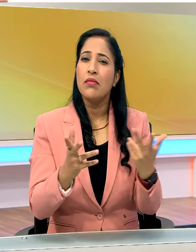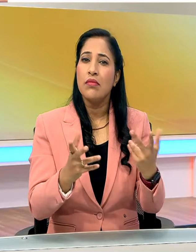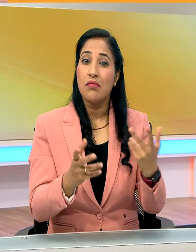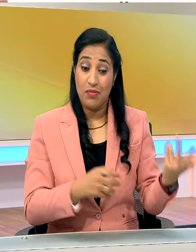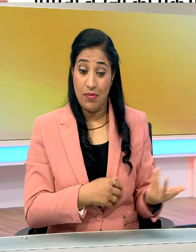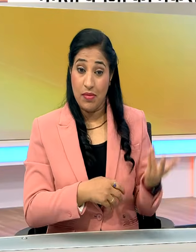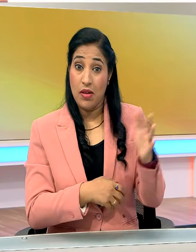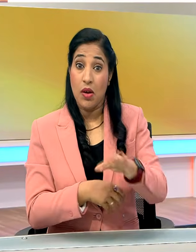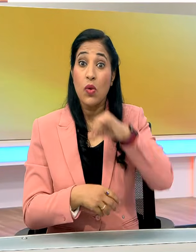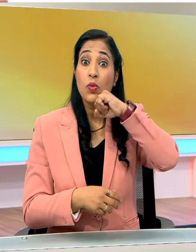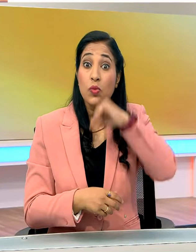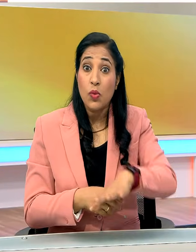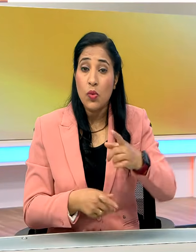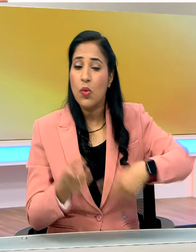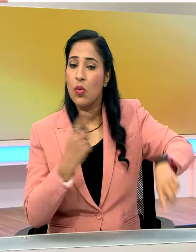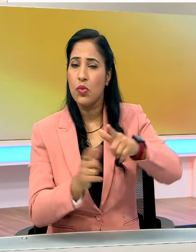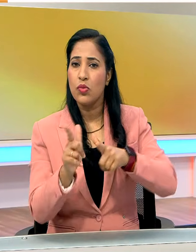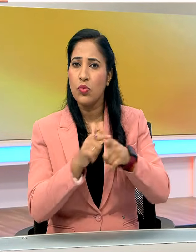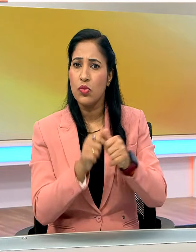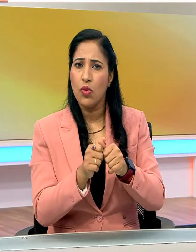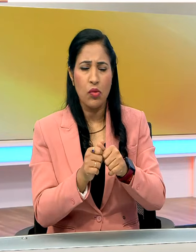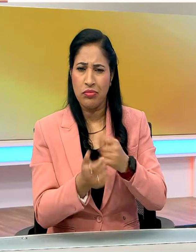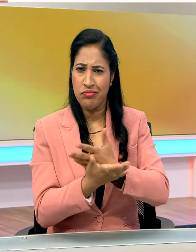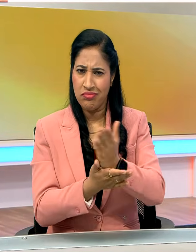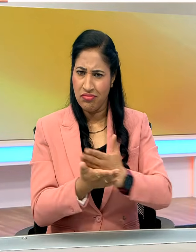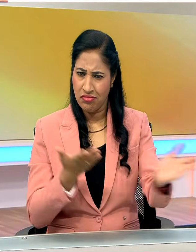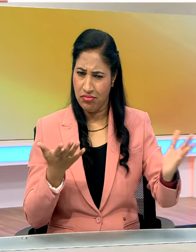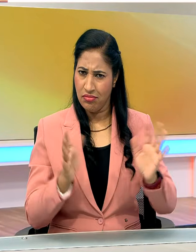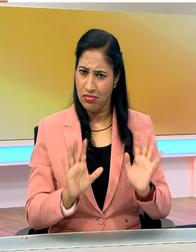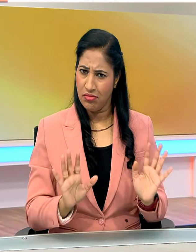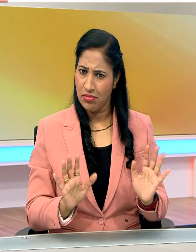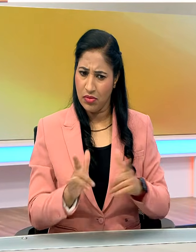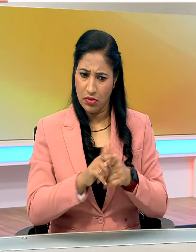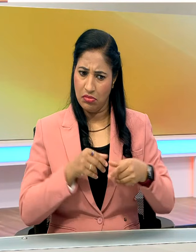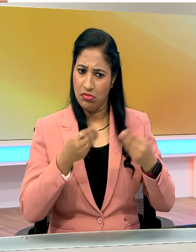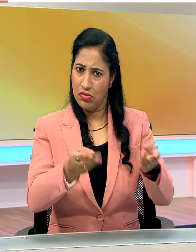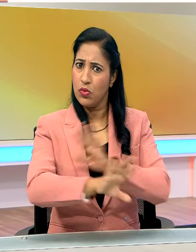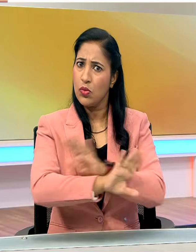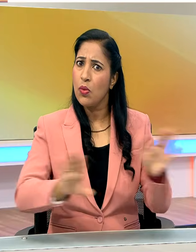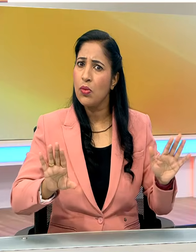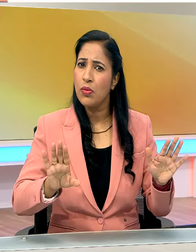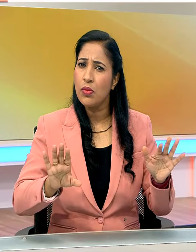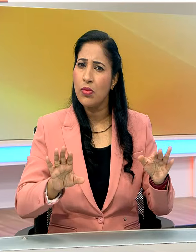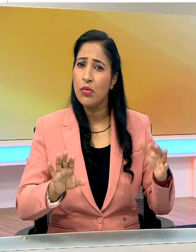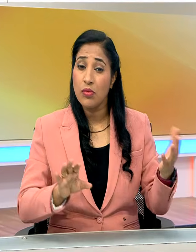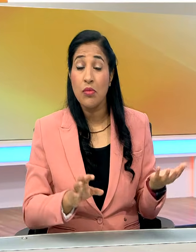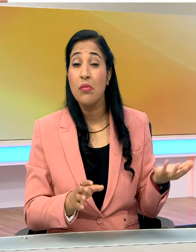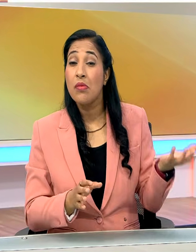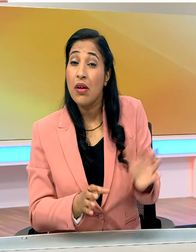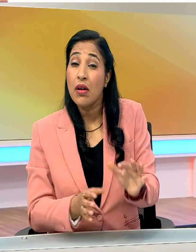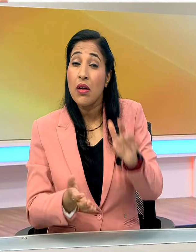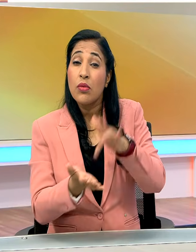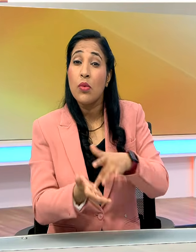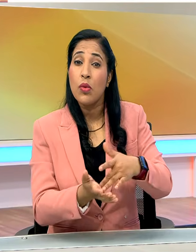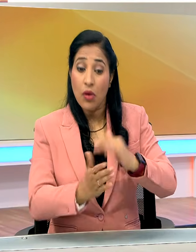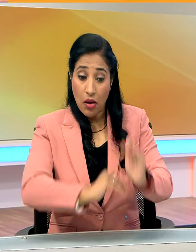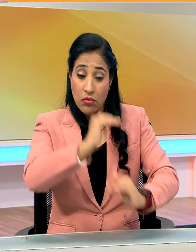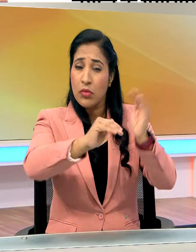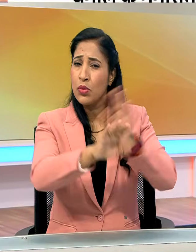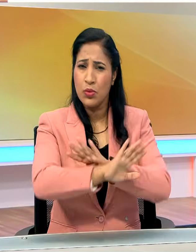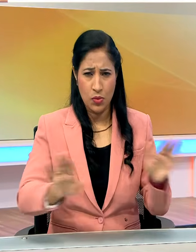बंगाल के युवा को रोजगारी देना नहीं है, बंगाल को समृद्ध करना नहीं है,